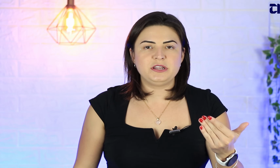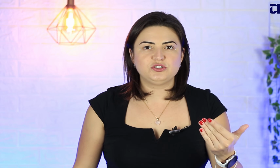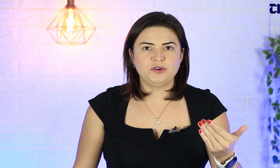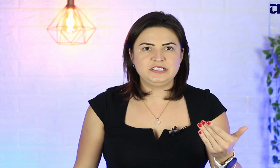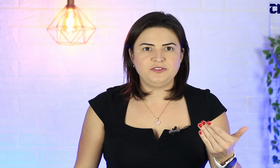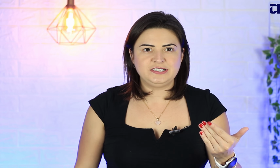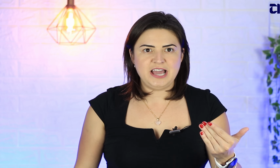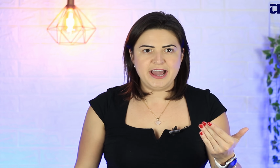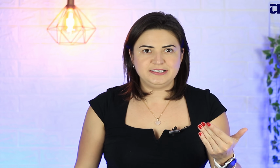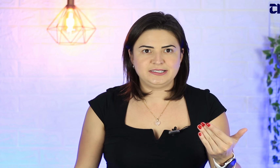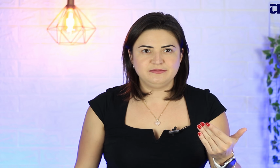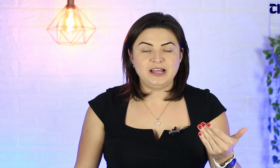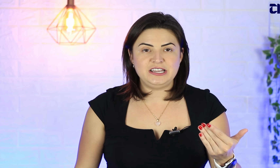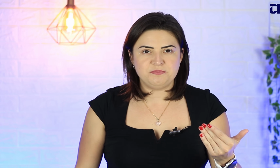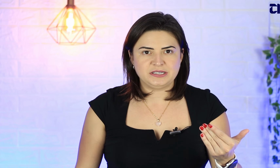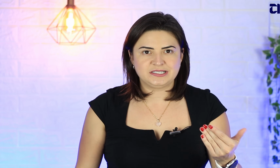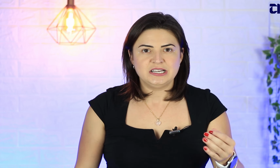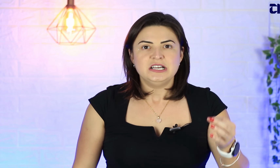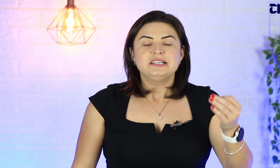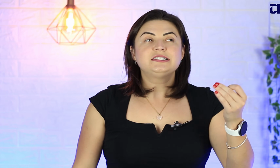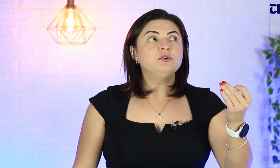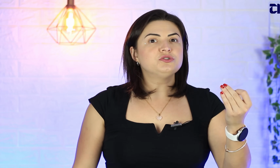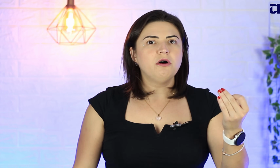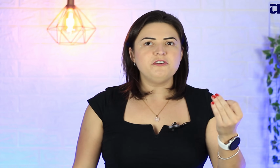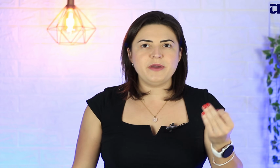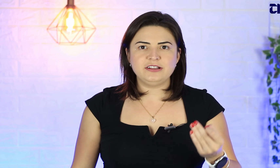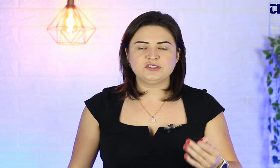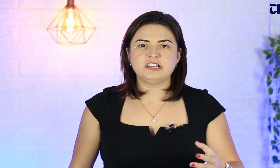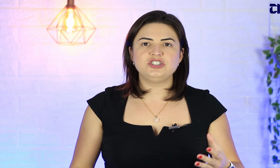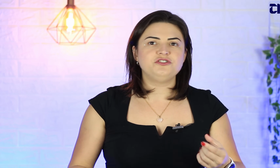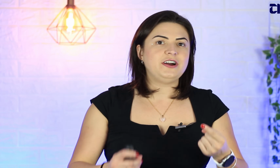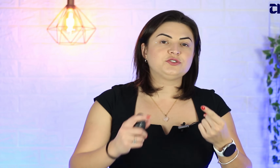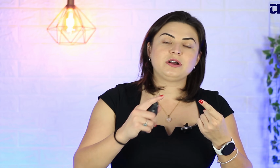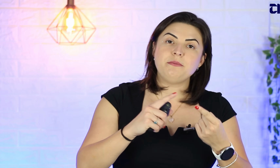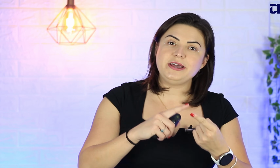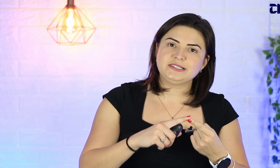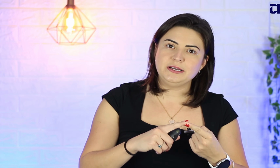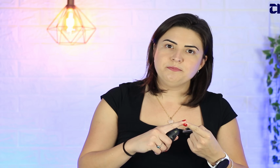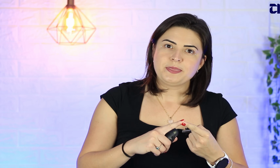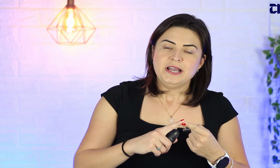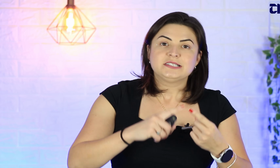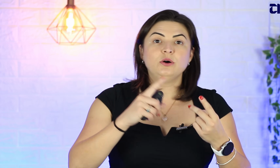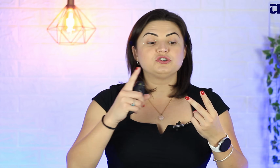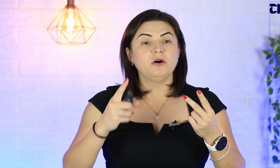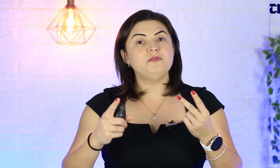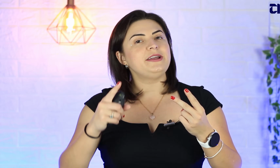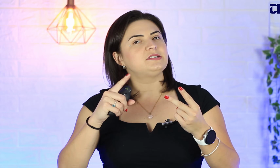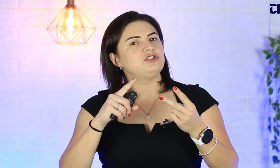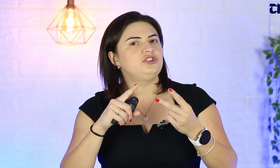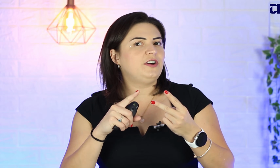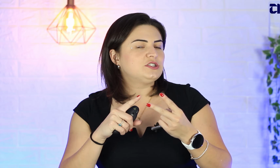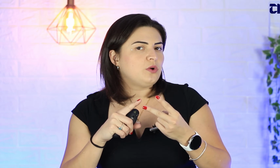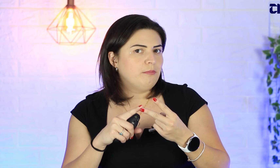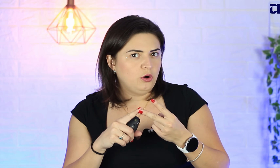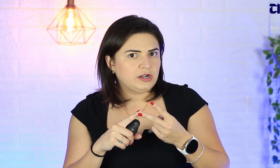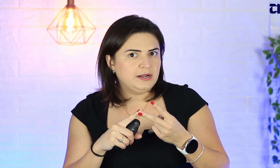expressões faciais na Libras? São os movimentos que a gente faz com a cabeça. São os movimentos que a gente faz com a boca.